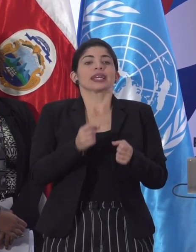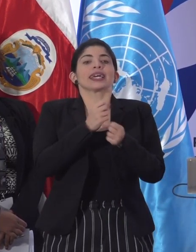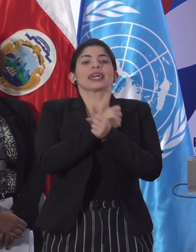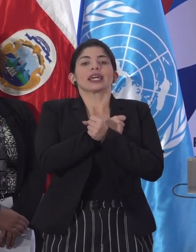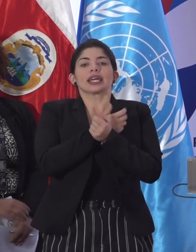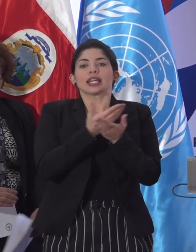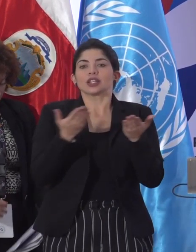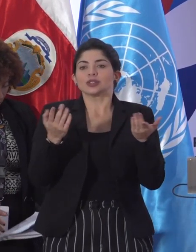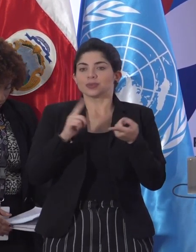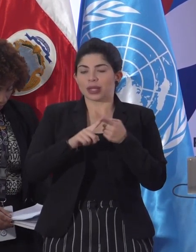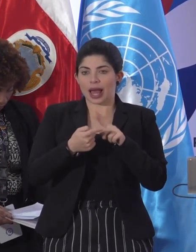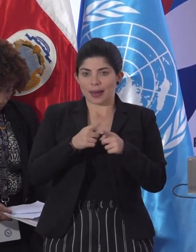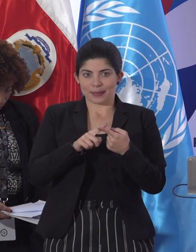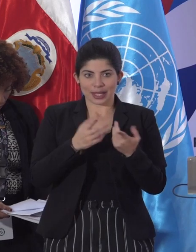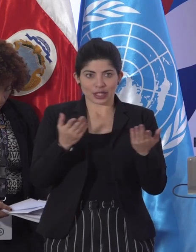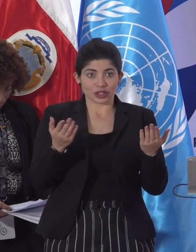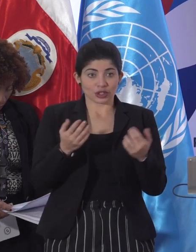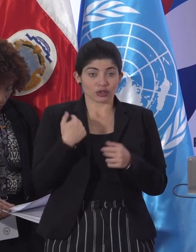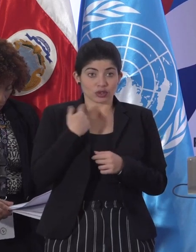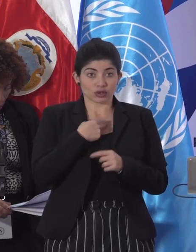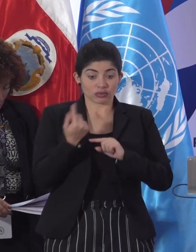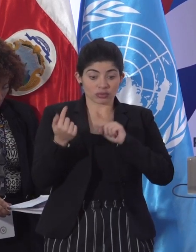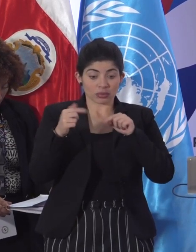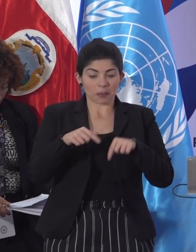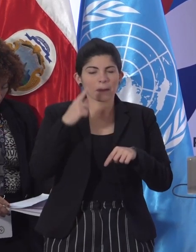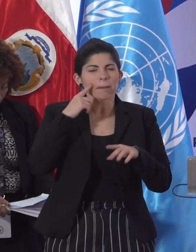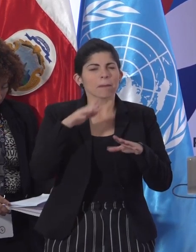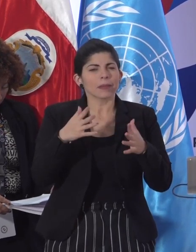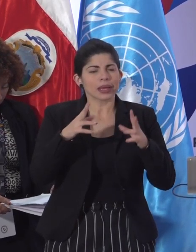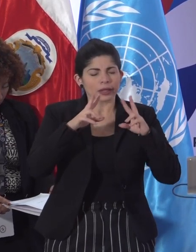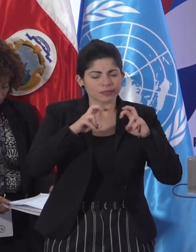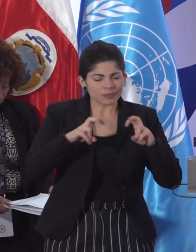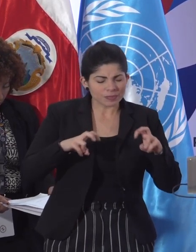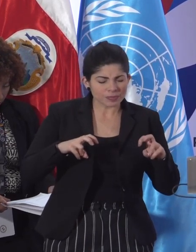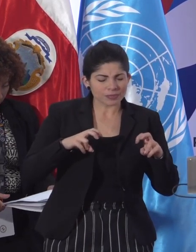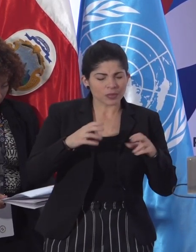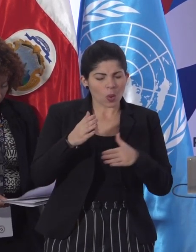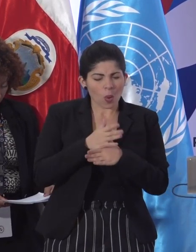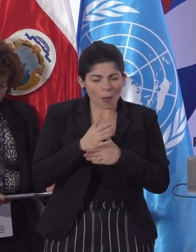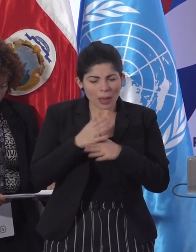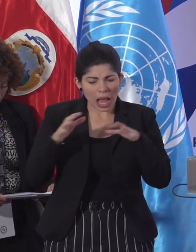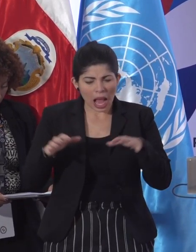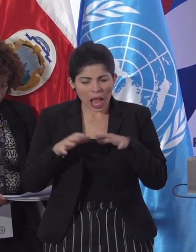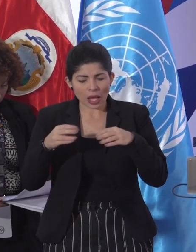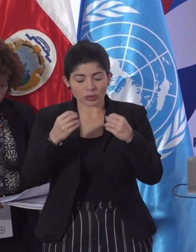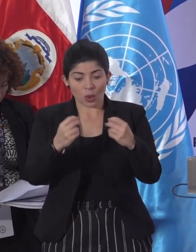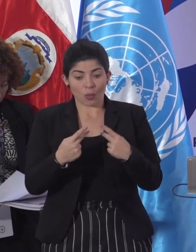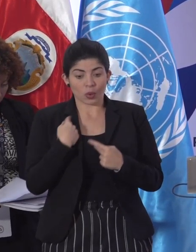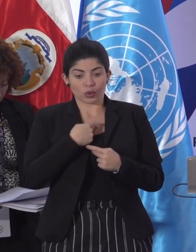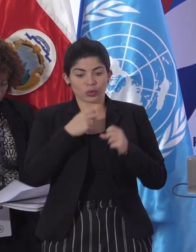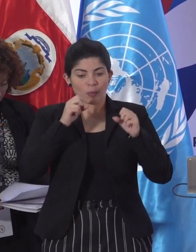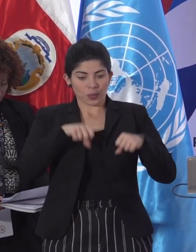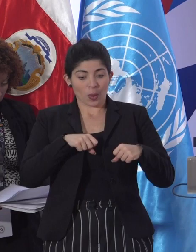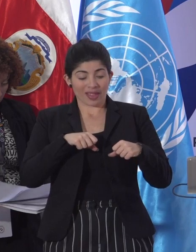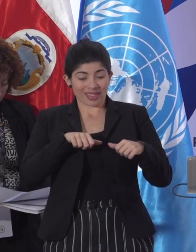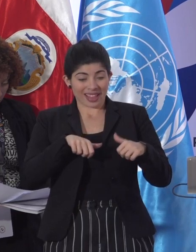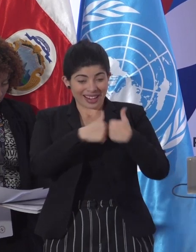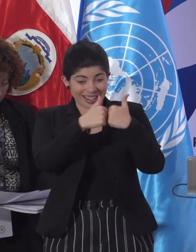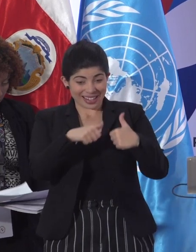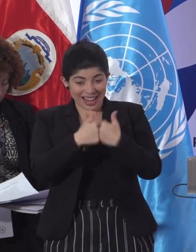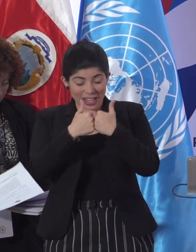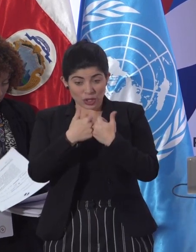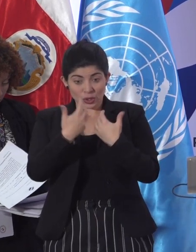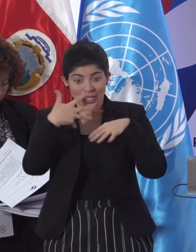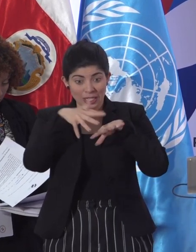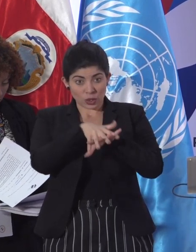y queridos amigos y amigas, estamos aquí para analizar y compartir acciones que nos permitan enfrentar los desafíos de la